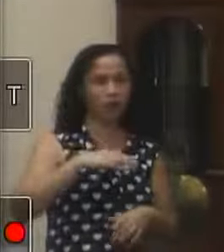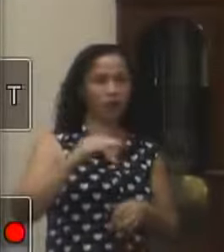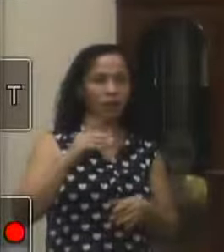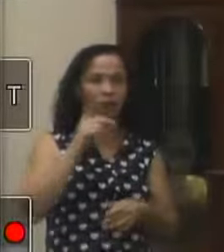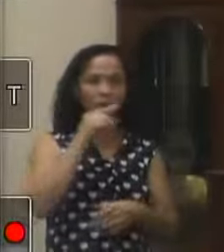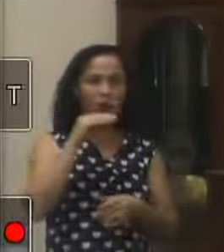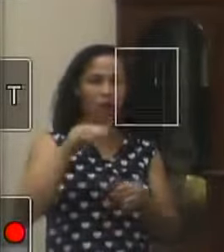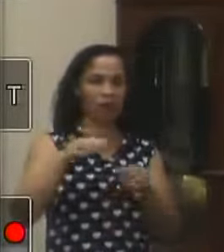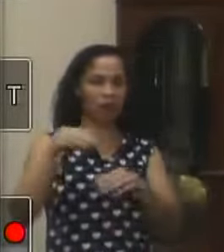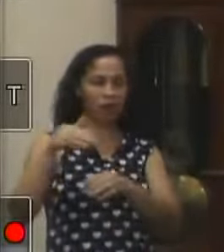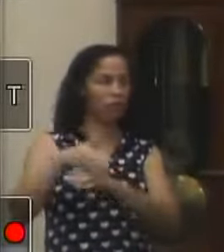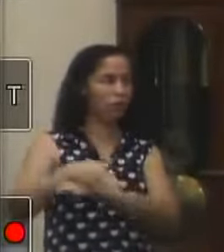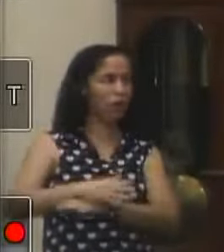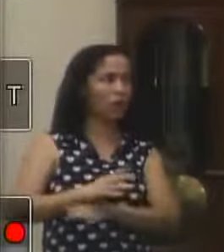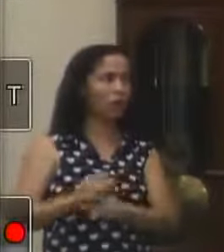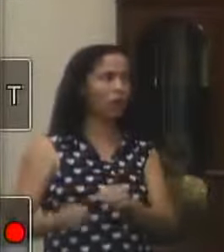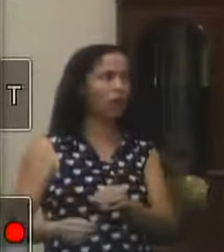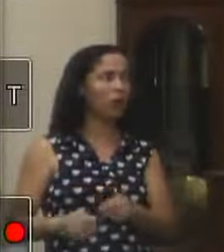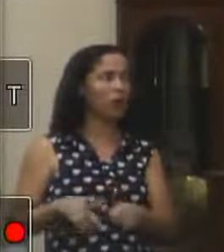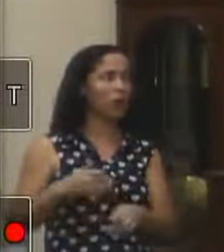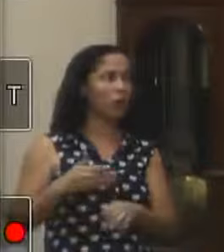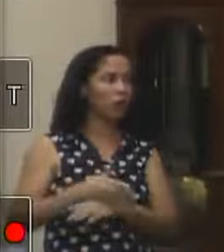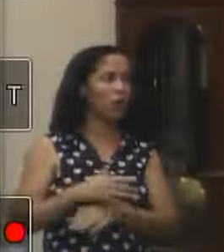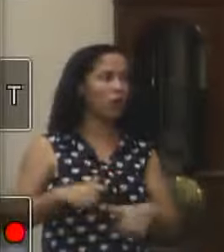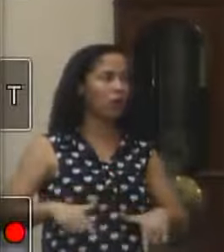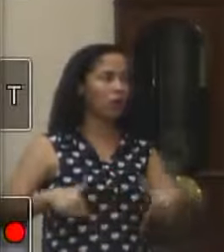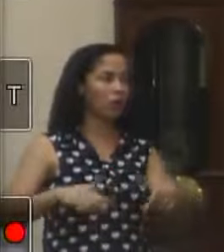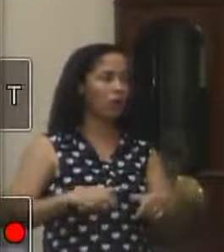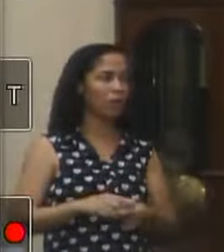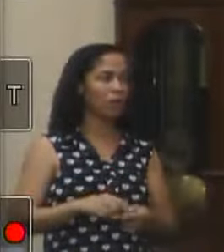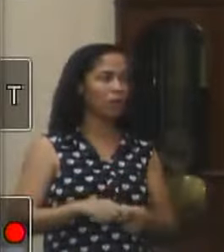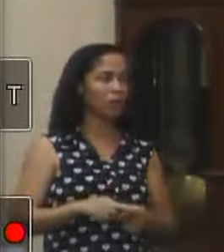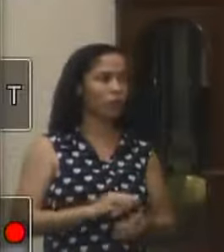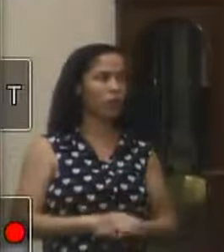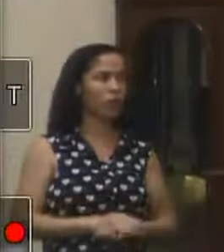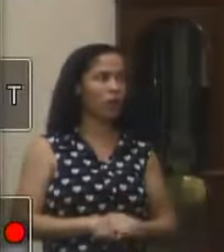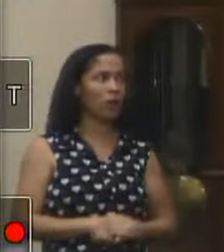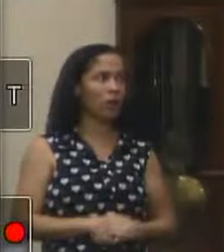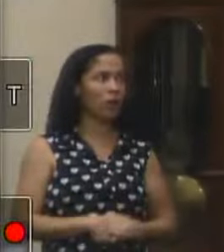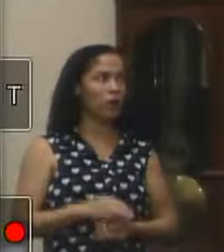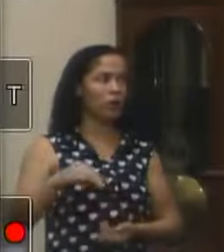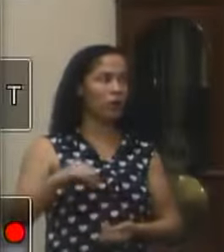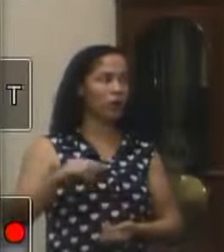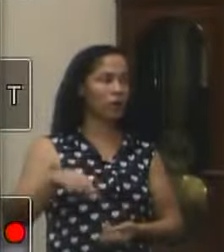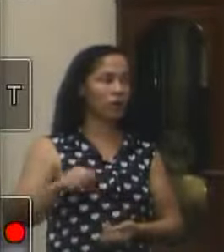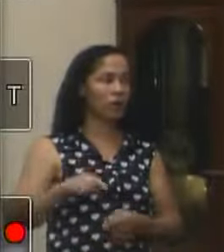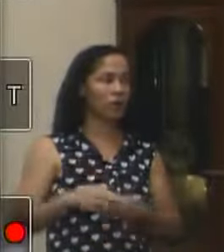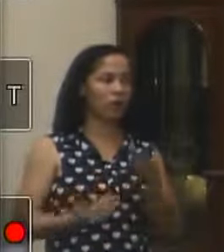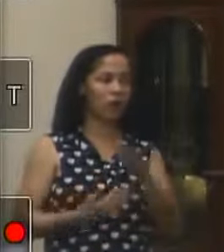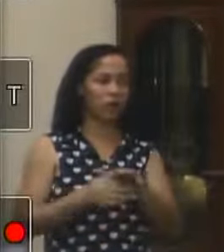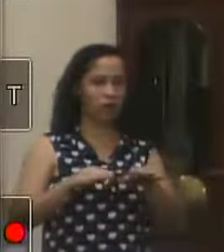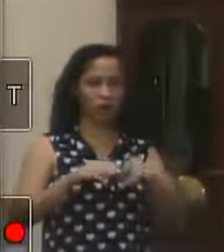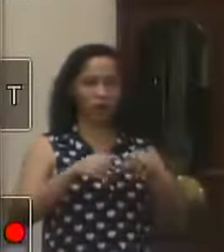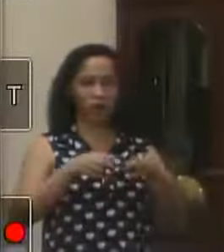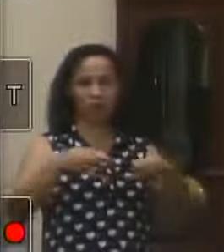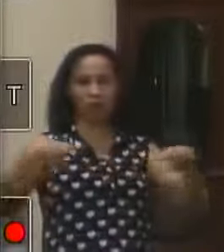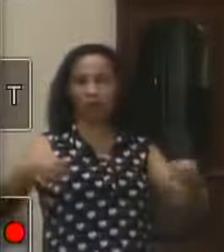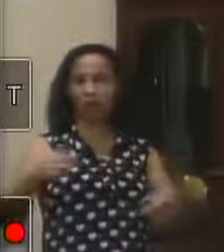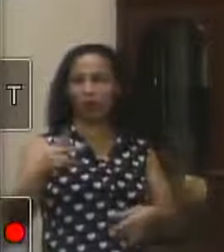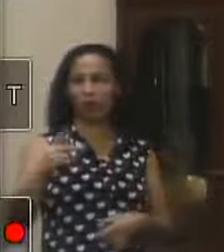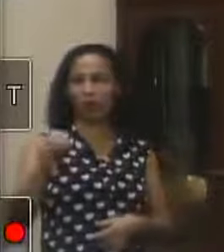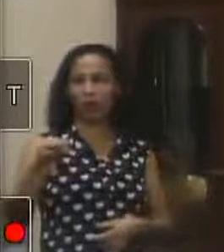uma coisa, desde quando eu entrei aqui, eu lutei também. Foi a iluminação da mina aqui até lá na ponte. Conversei com o Fernandinho, ele